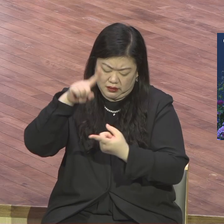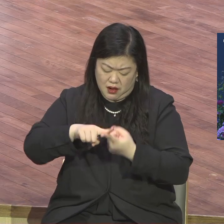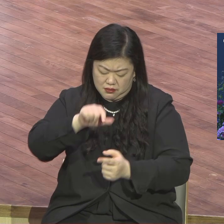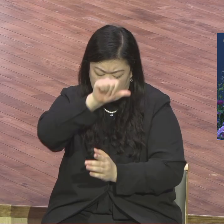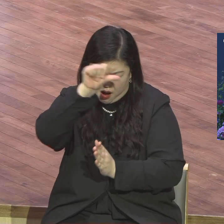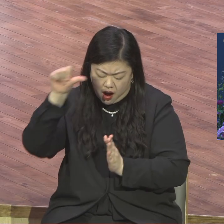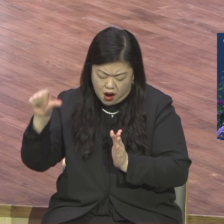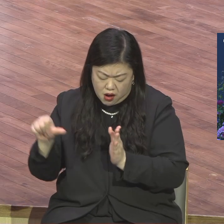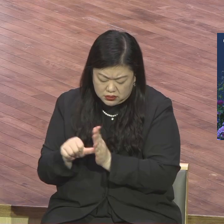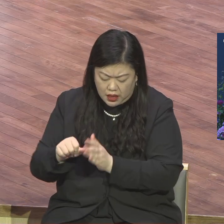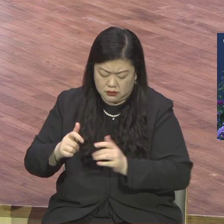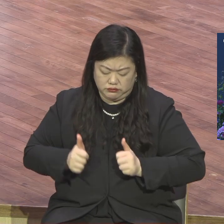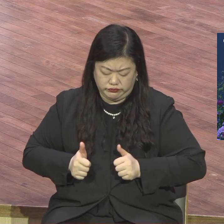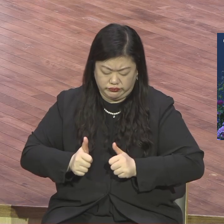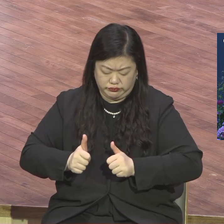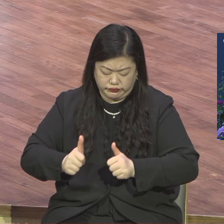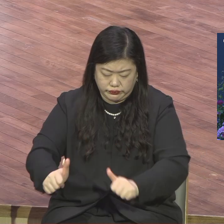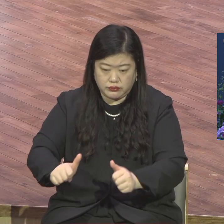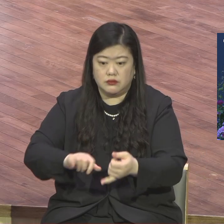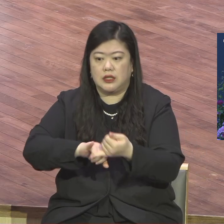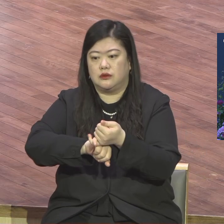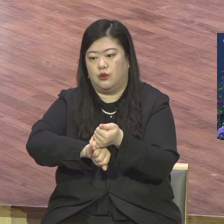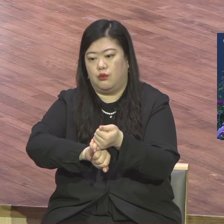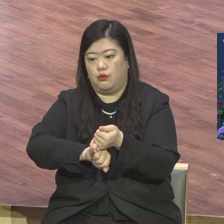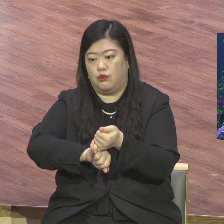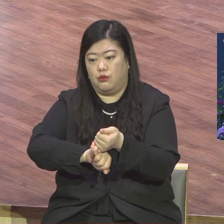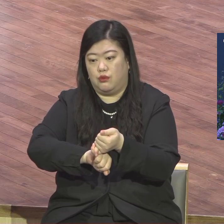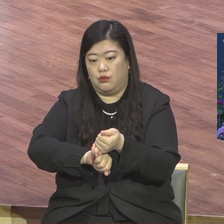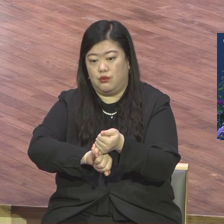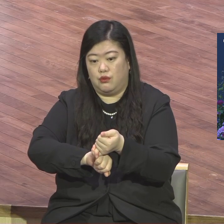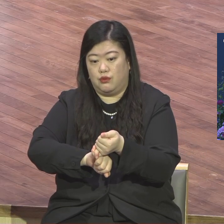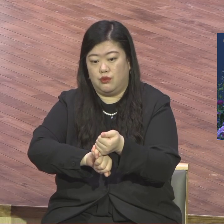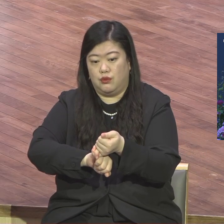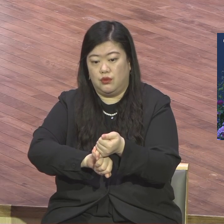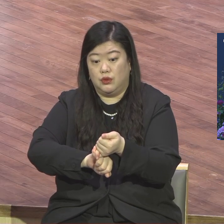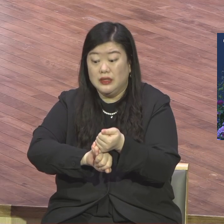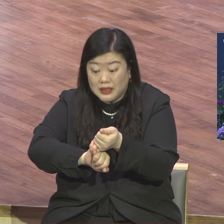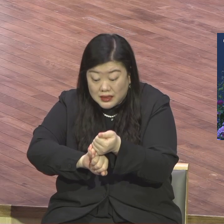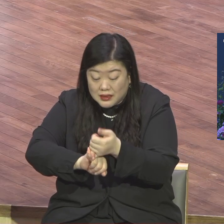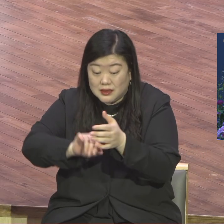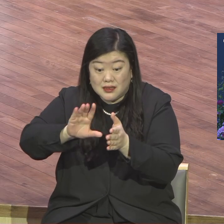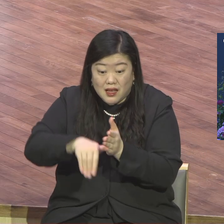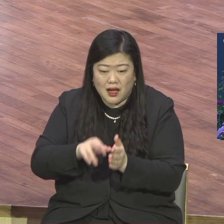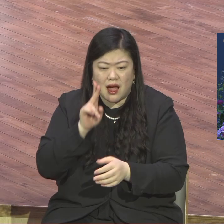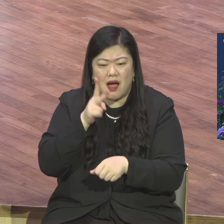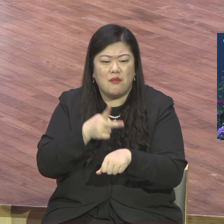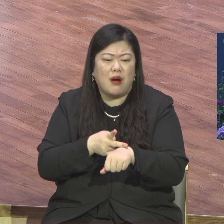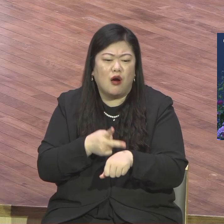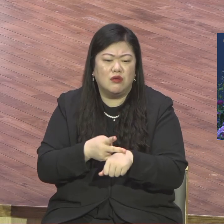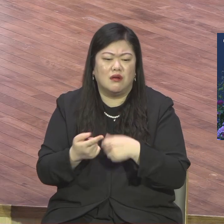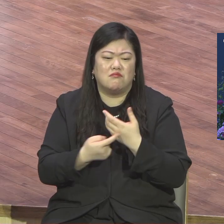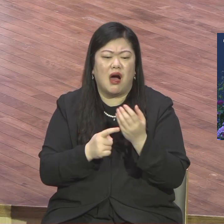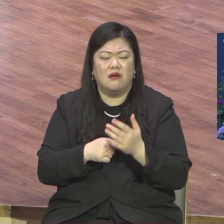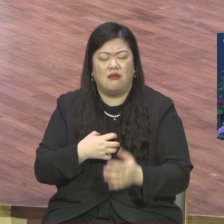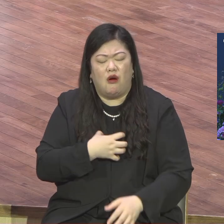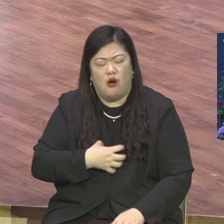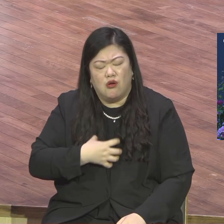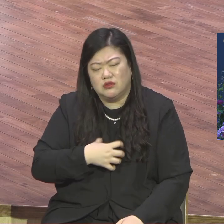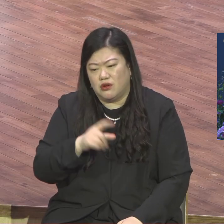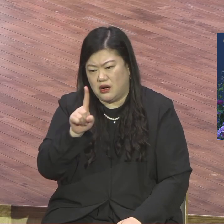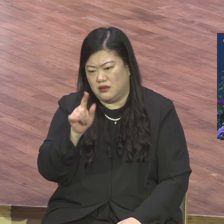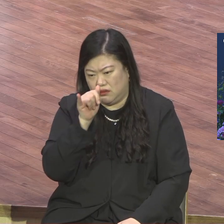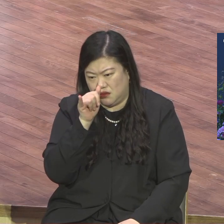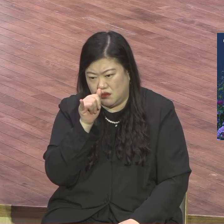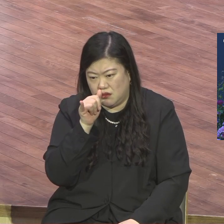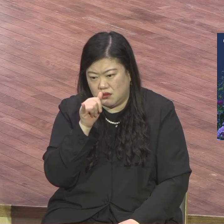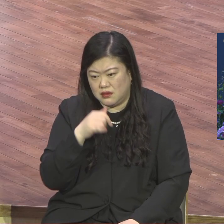그런데 오늘 본문에 보니까 이 사도 바울이 큰 근심과 마음에 그치지 않는 고통이